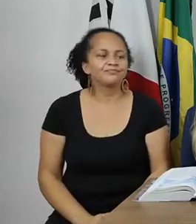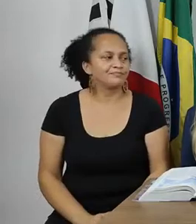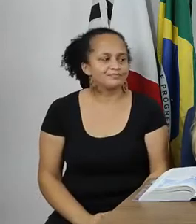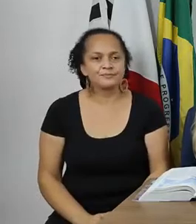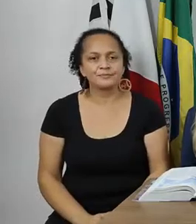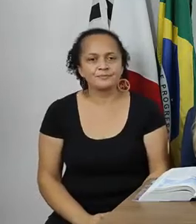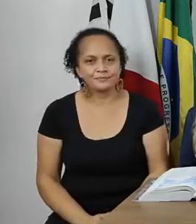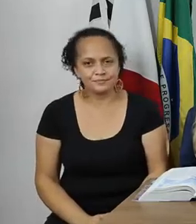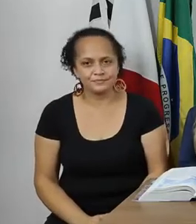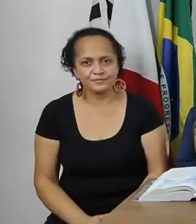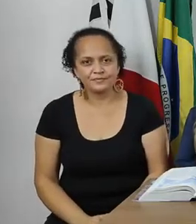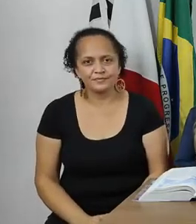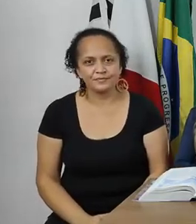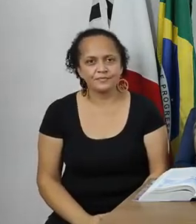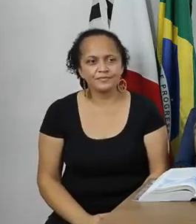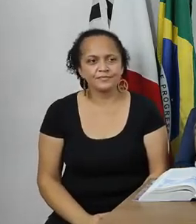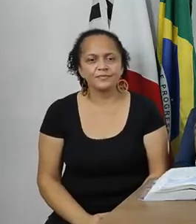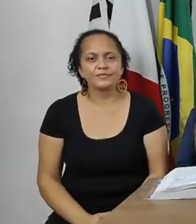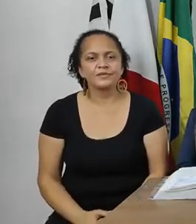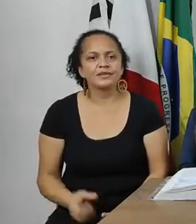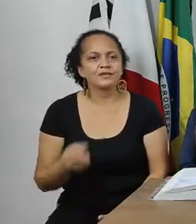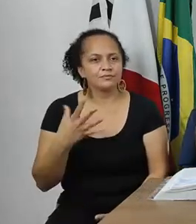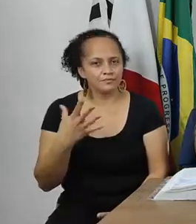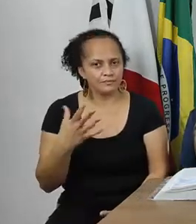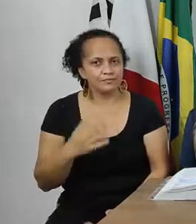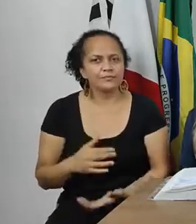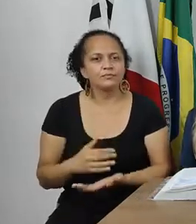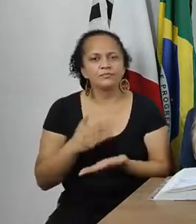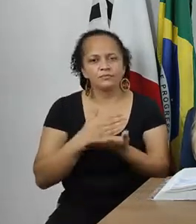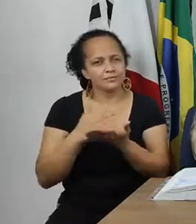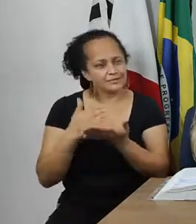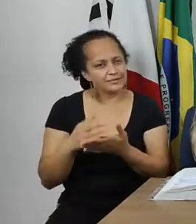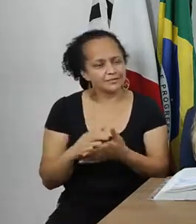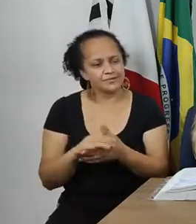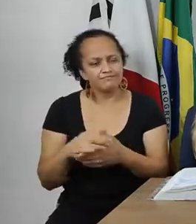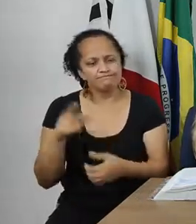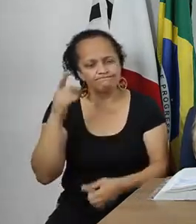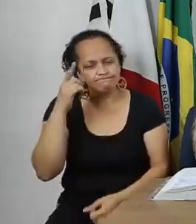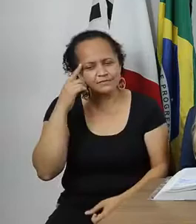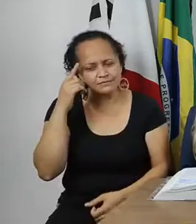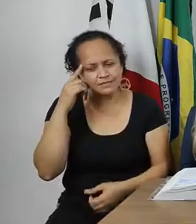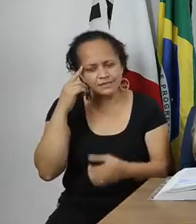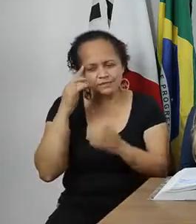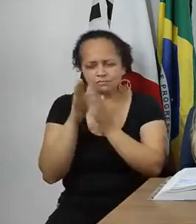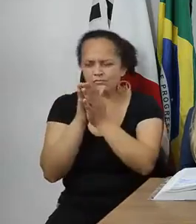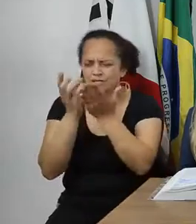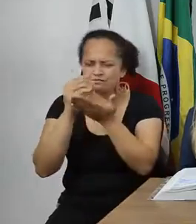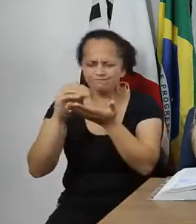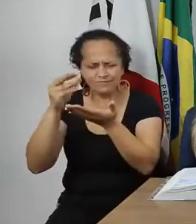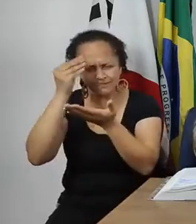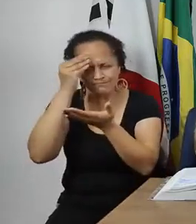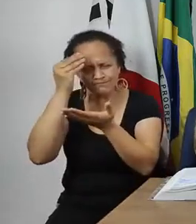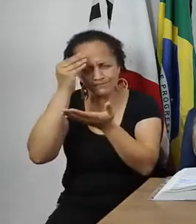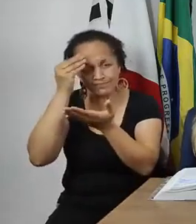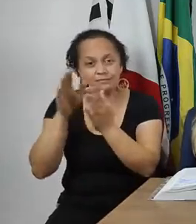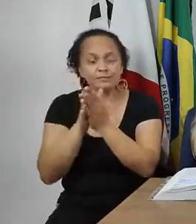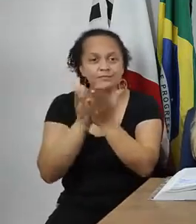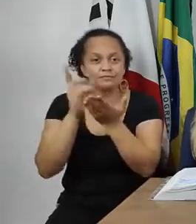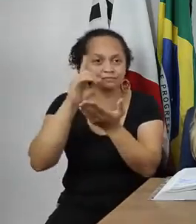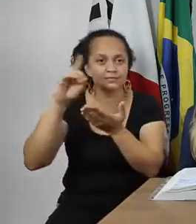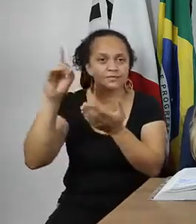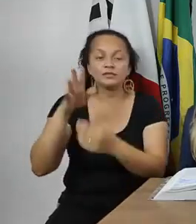a gente meditou essa semana sobre uma passagem até então muito conhecida pelos cristãos,